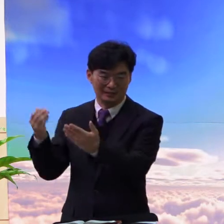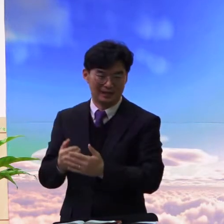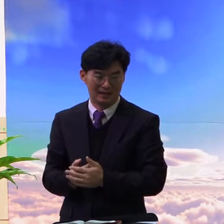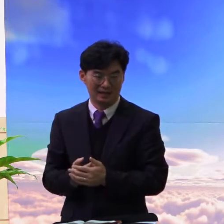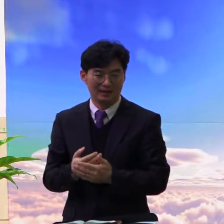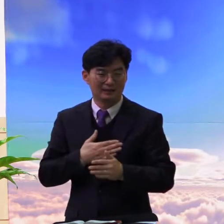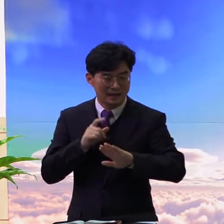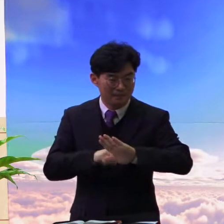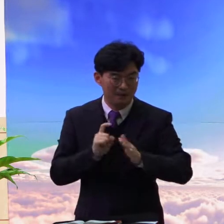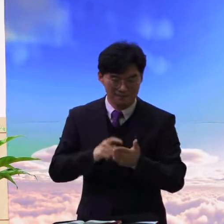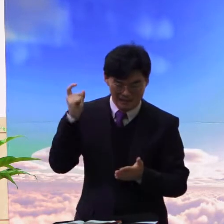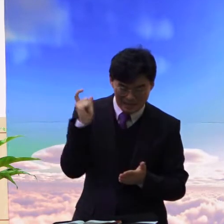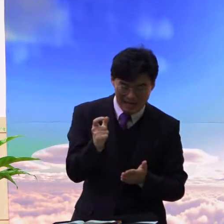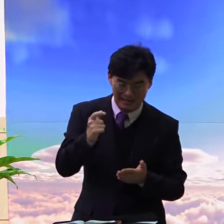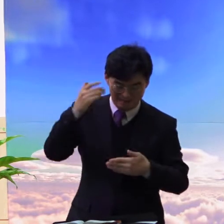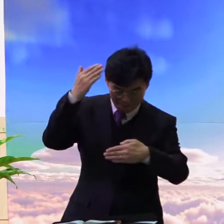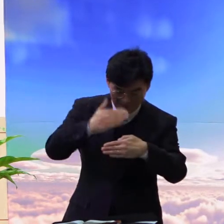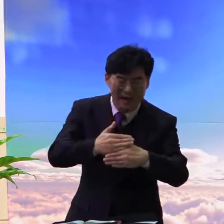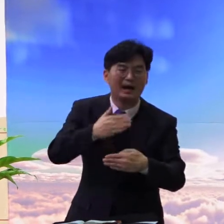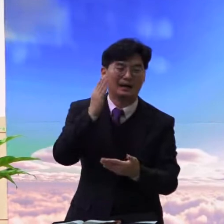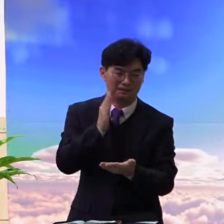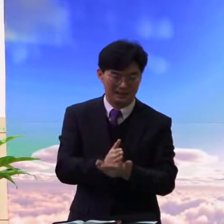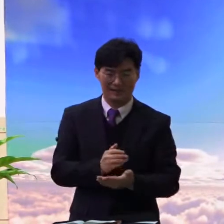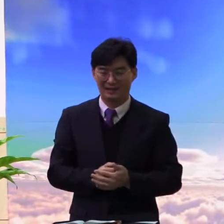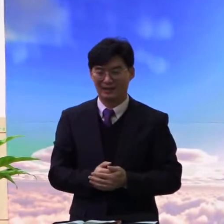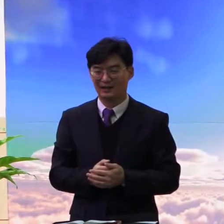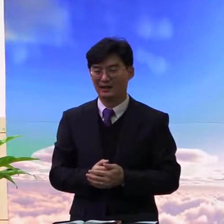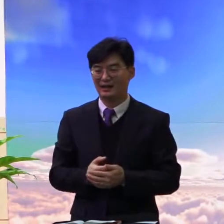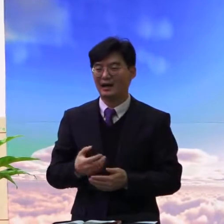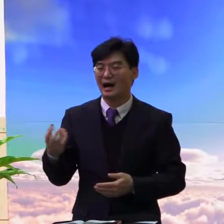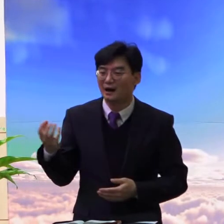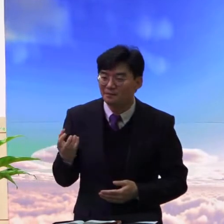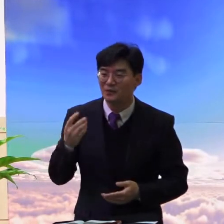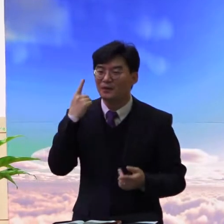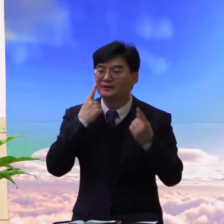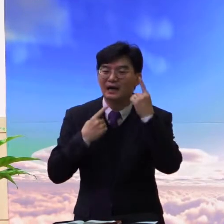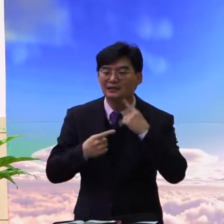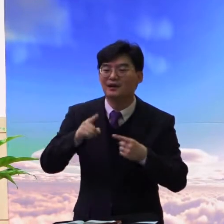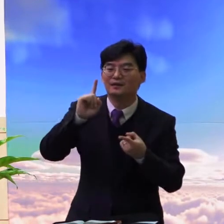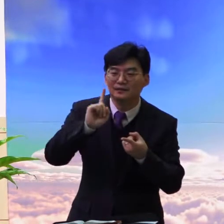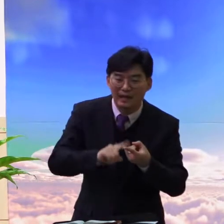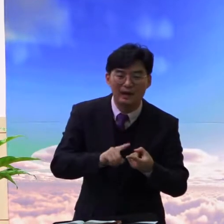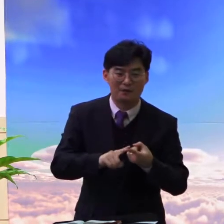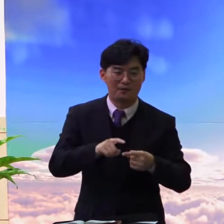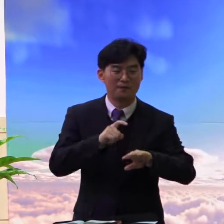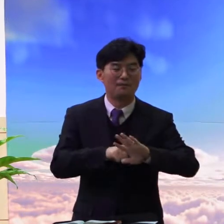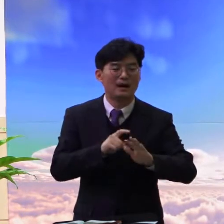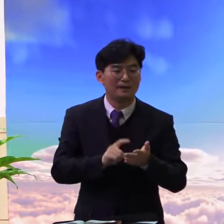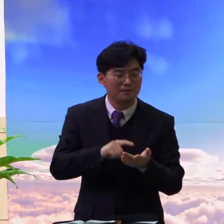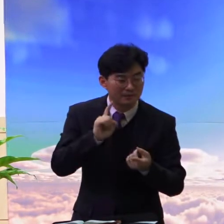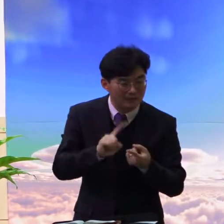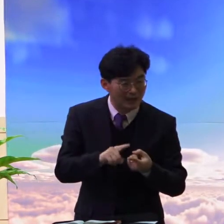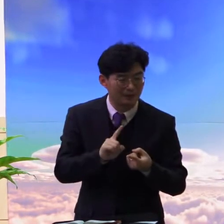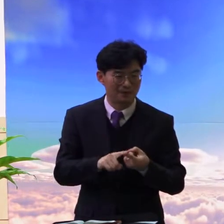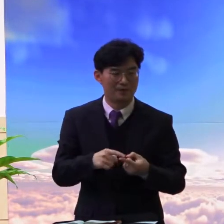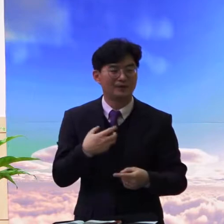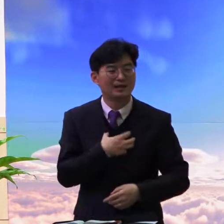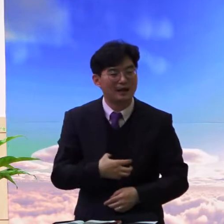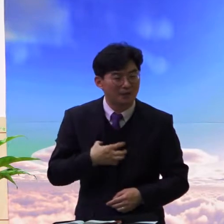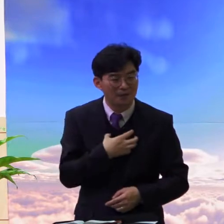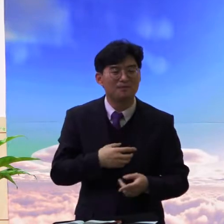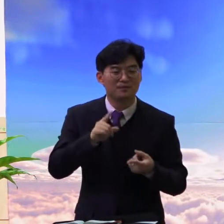그때 하나님이 그 마음에 들어오시고 일하시기 시작하실 것입니다. 우리가 찢겨지고